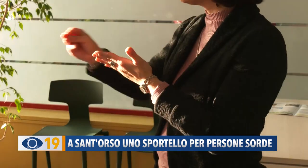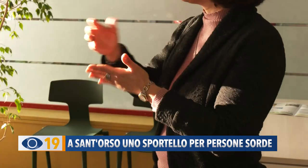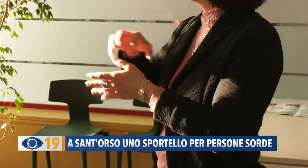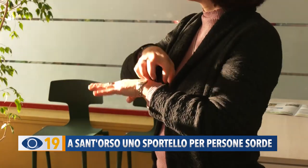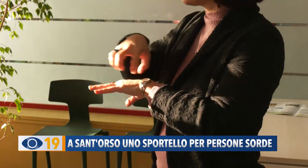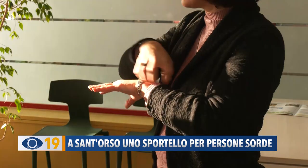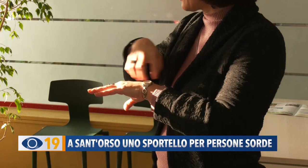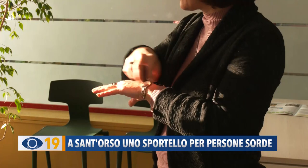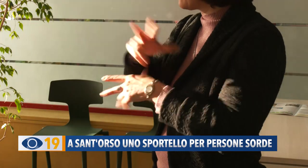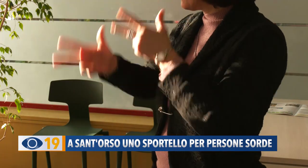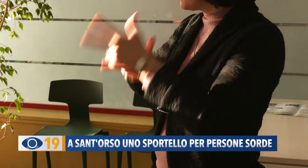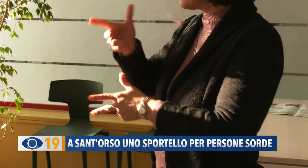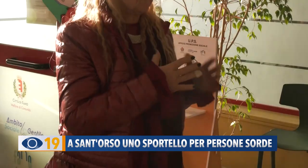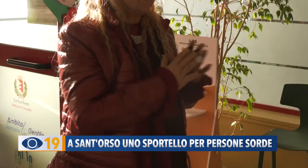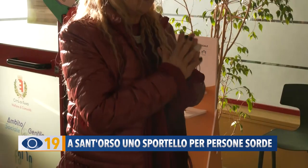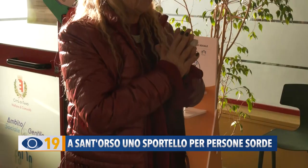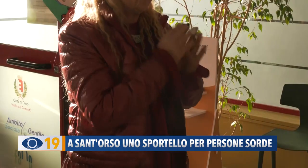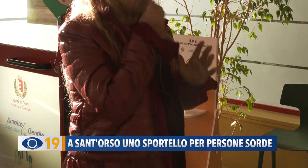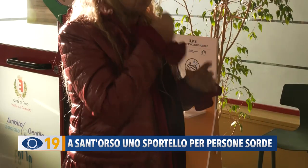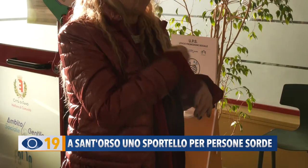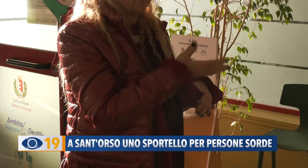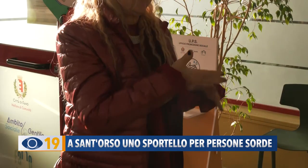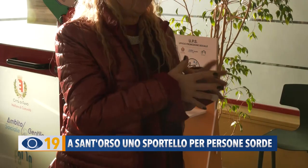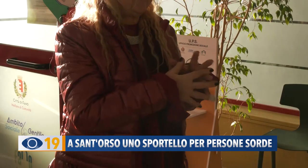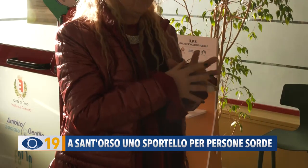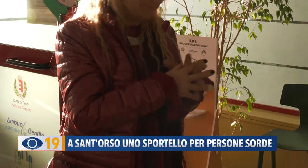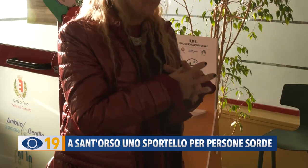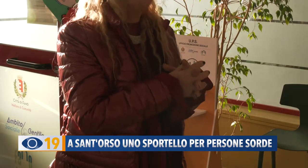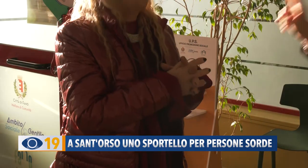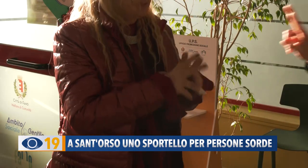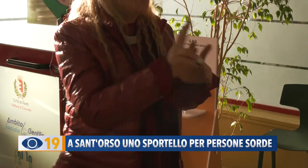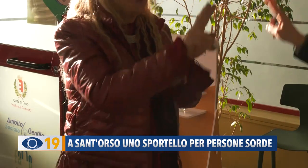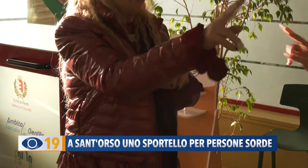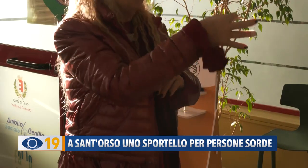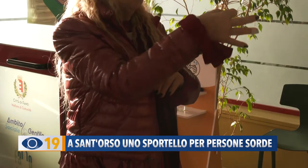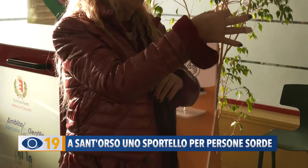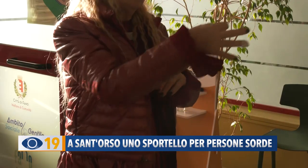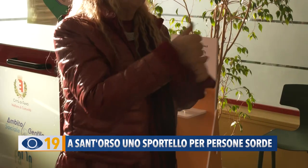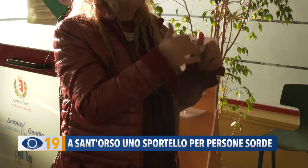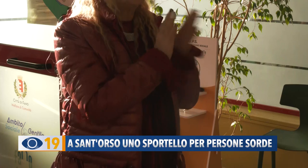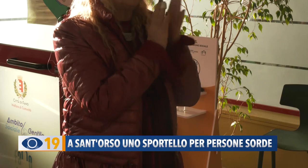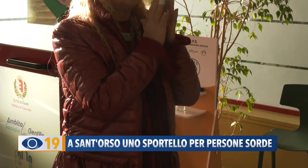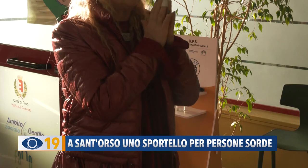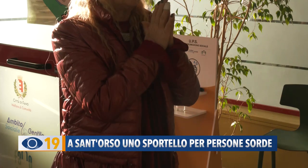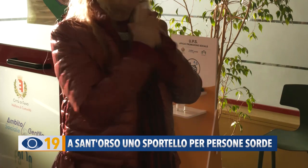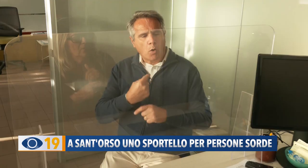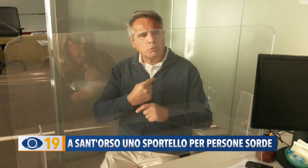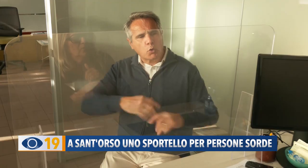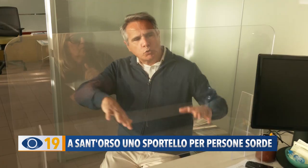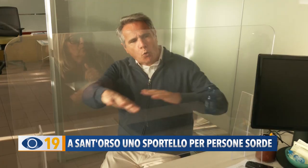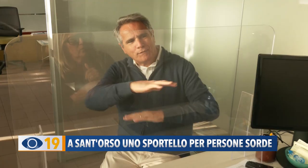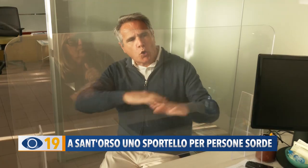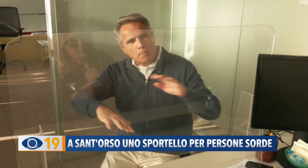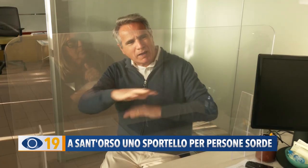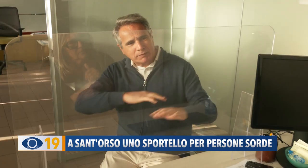questo servizio diventa ancora più articolato perché si affianca allo sportello